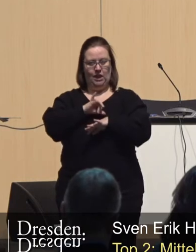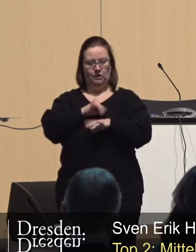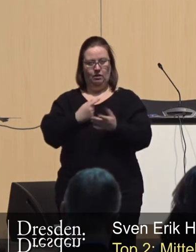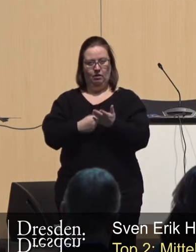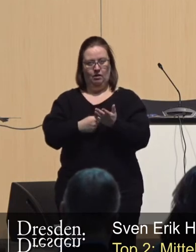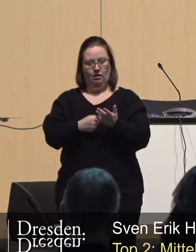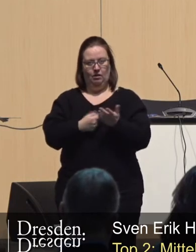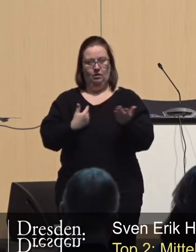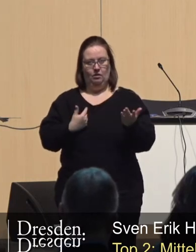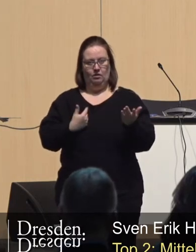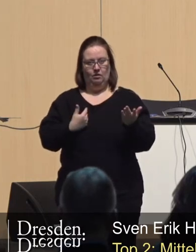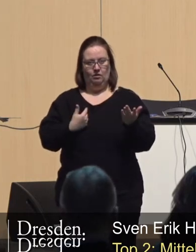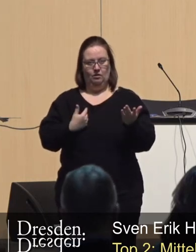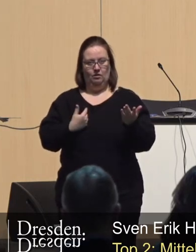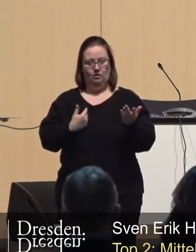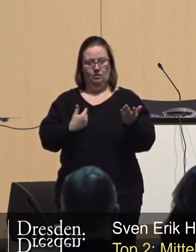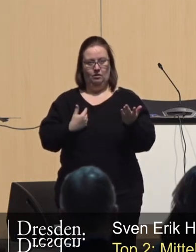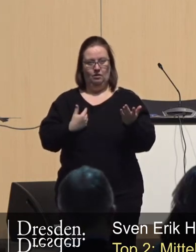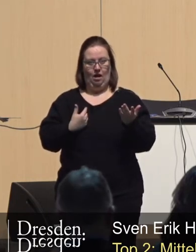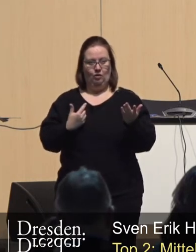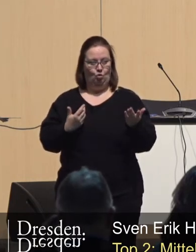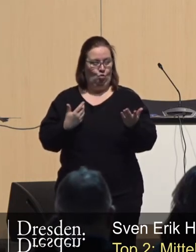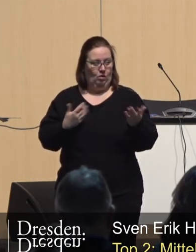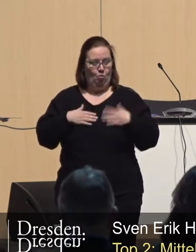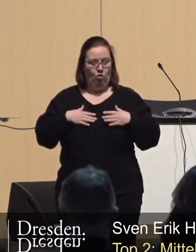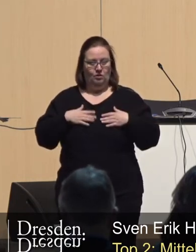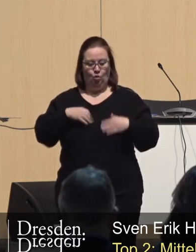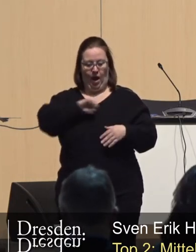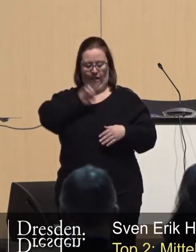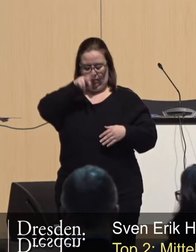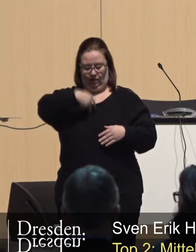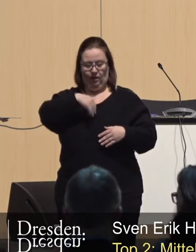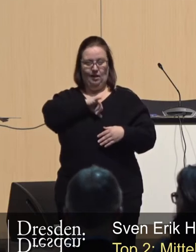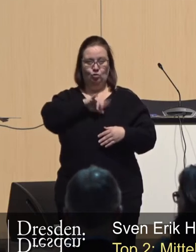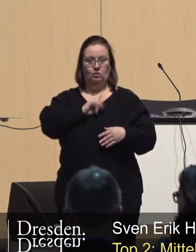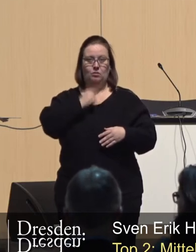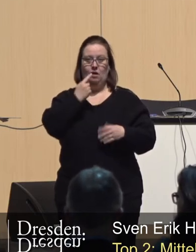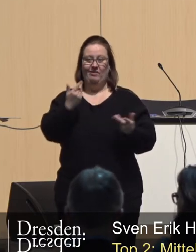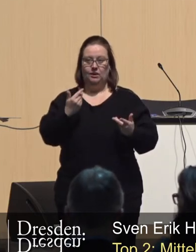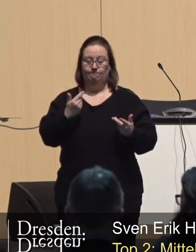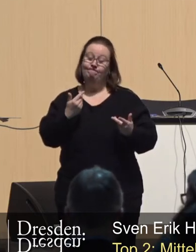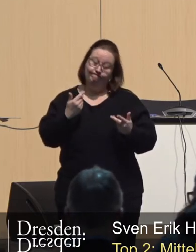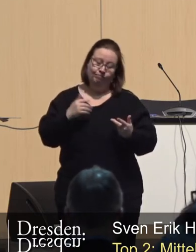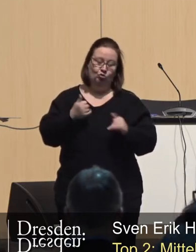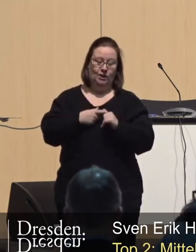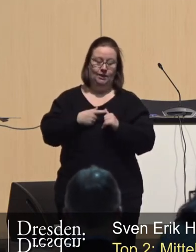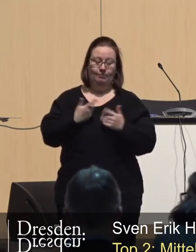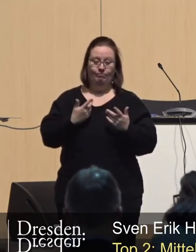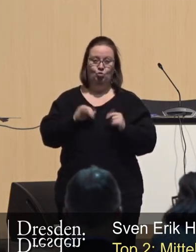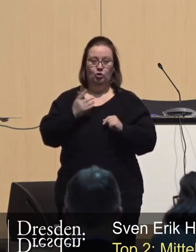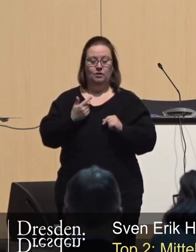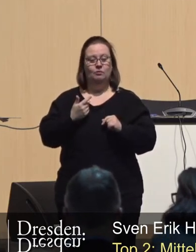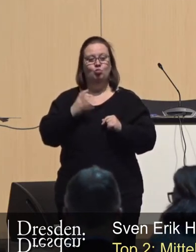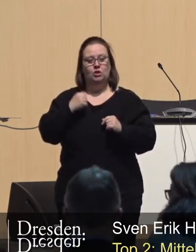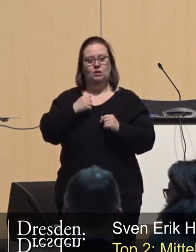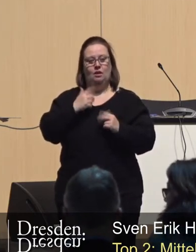bestehen würde. Also eine Art Eigeninteresse. Und da habe ich ihm geantwortet, erstens mal ist es in 3 Teile